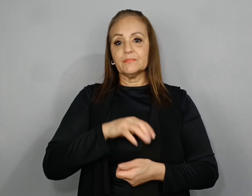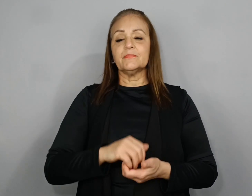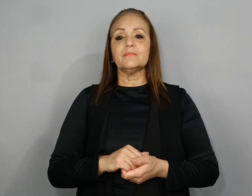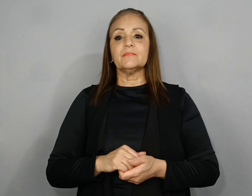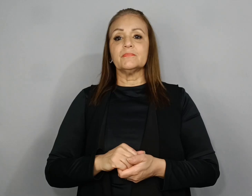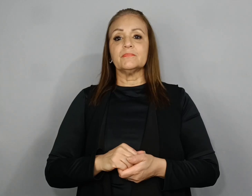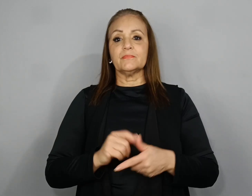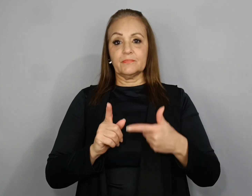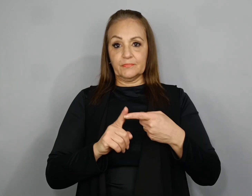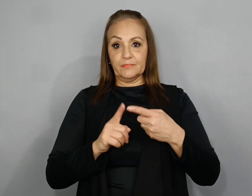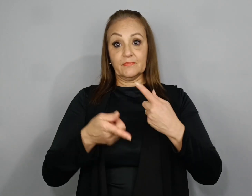administração,